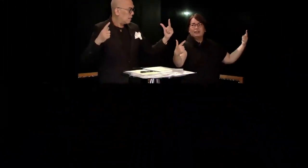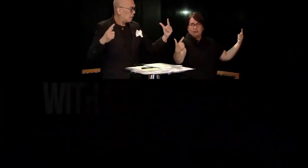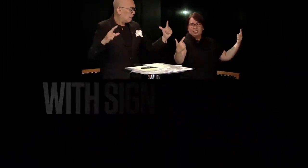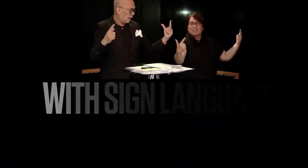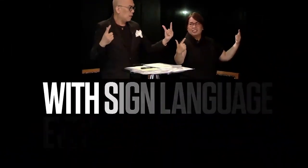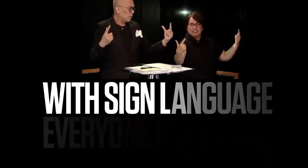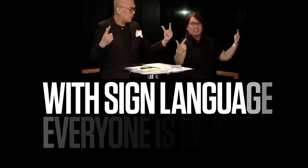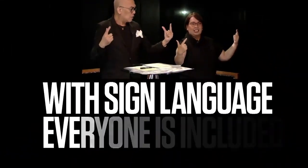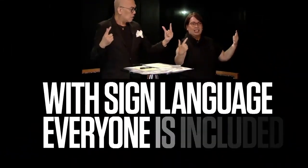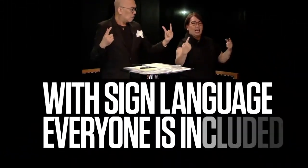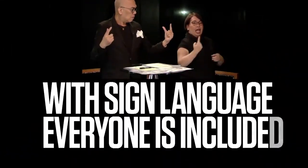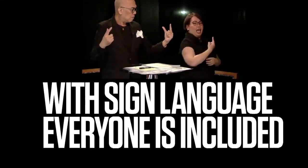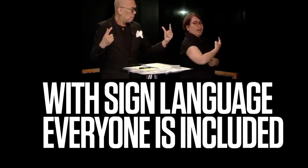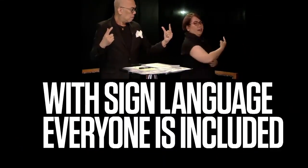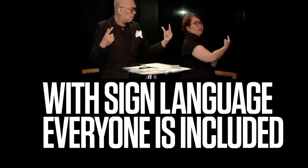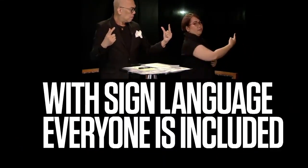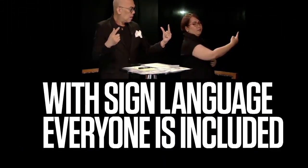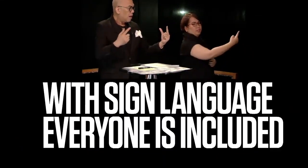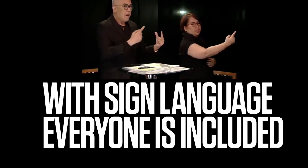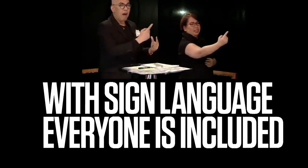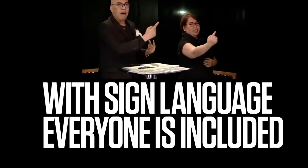sign language,